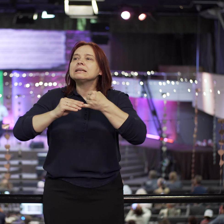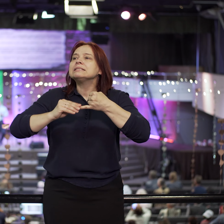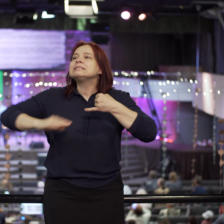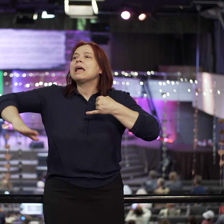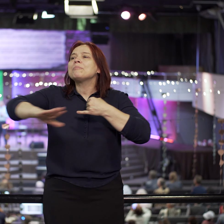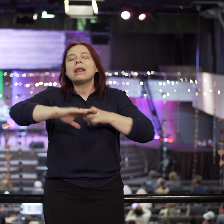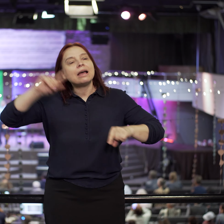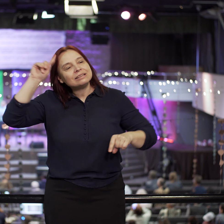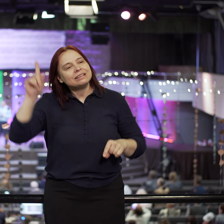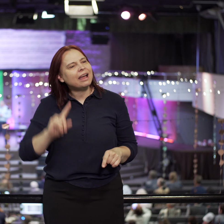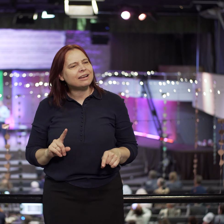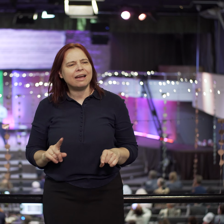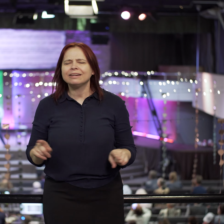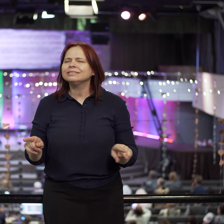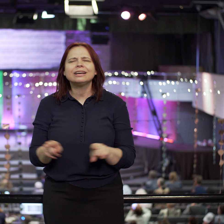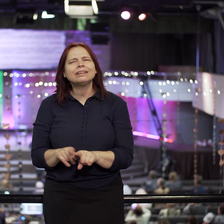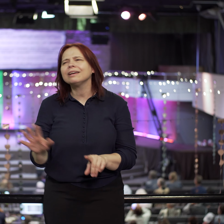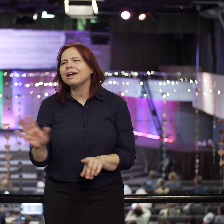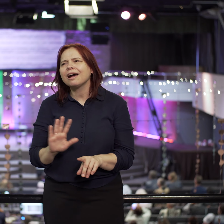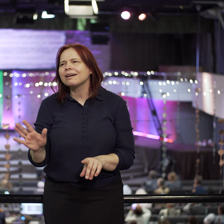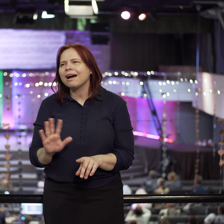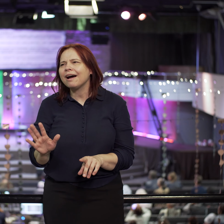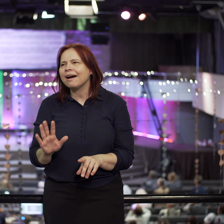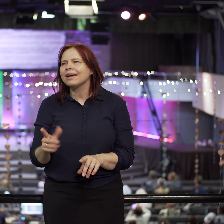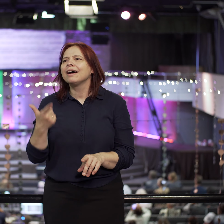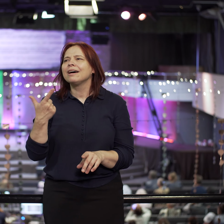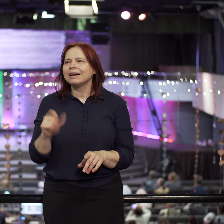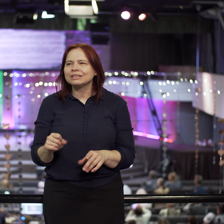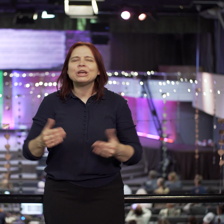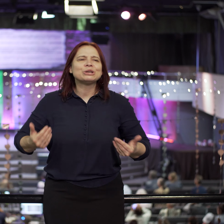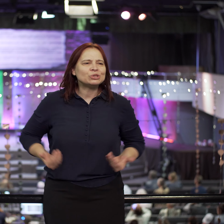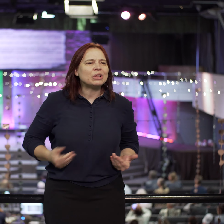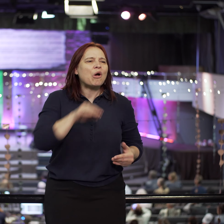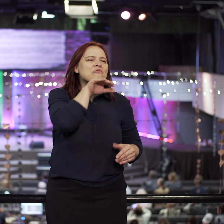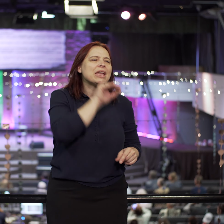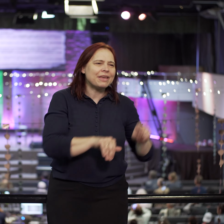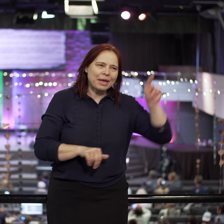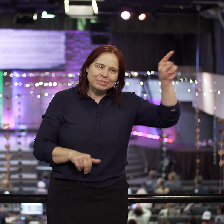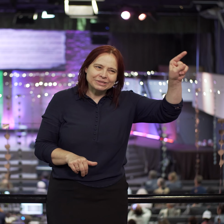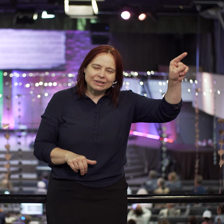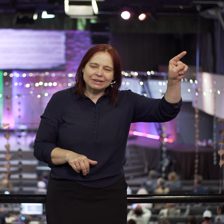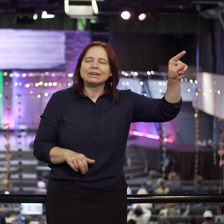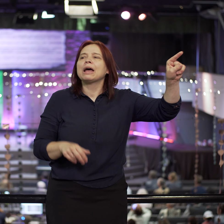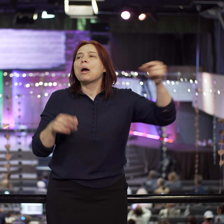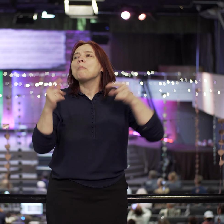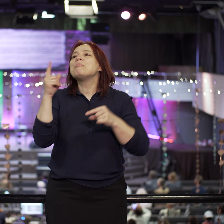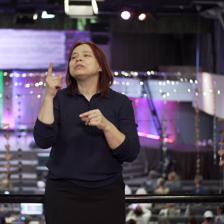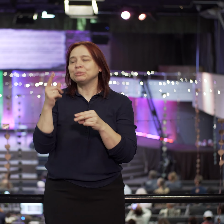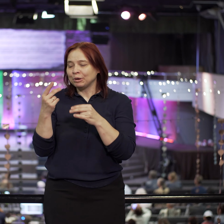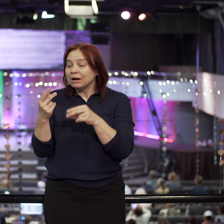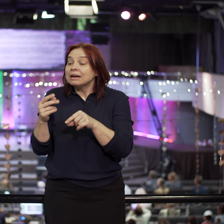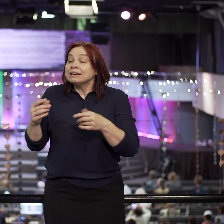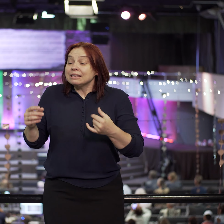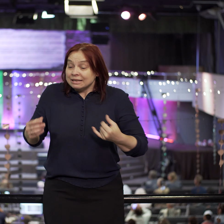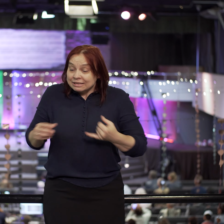она не такая, как та земля, в которой ты жил в Египте. Потому что земля, в которой ты